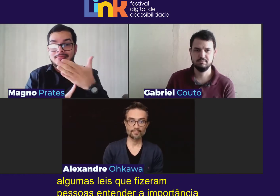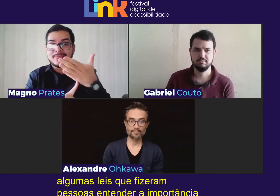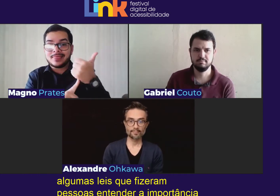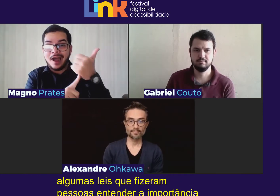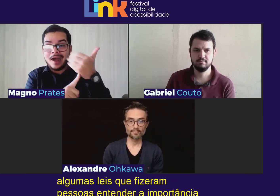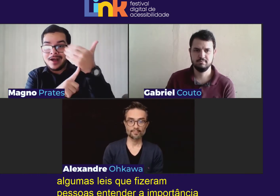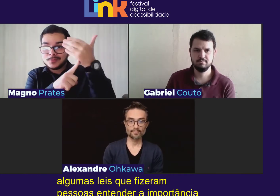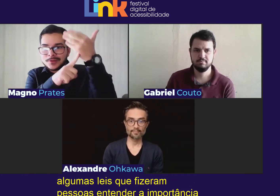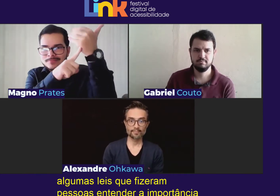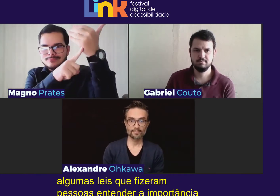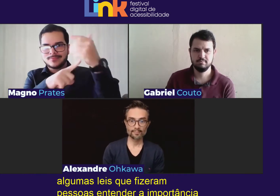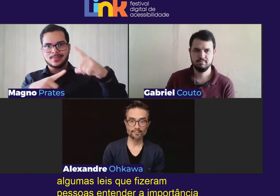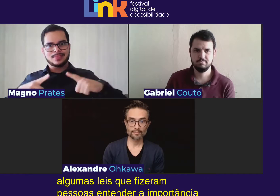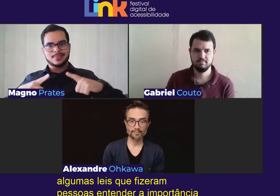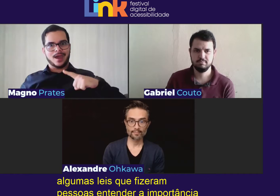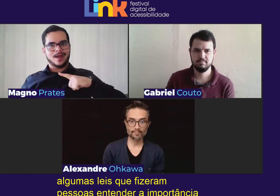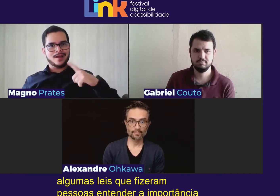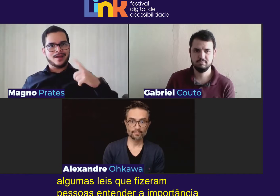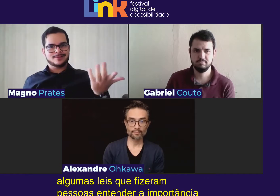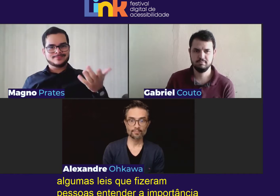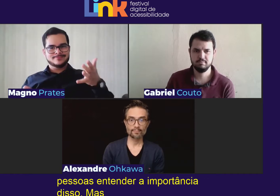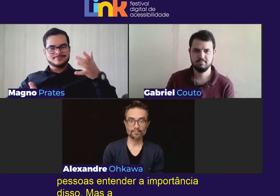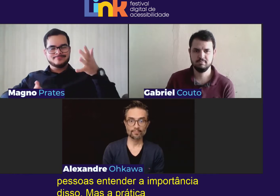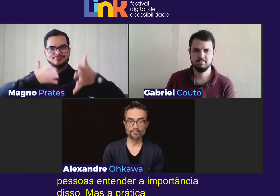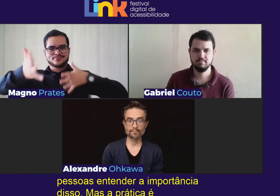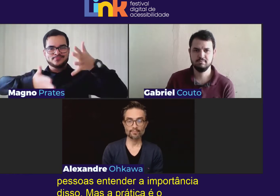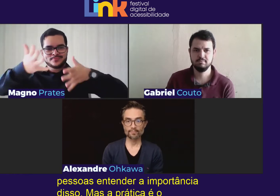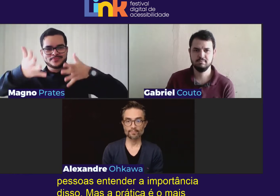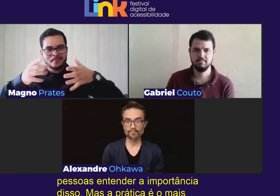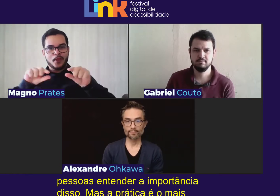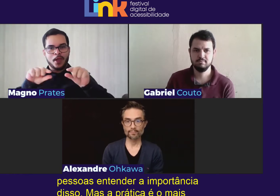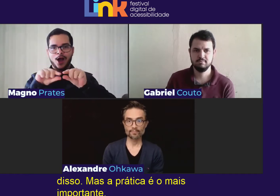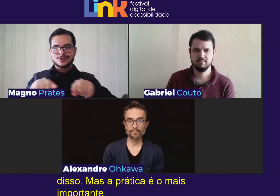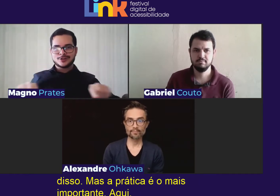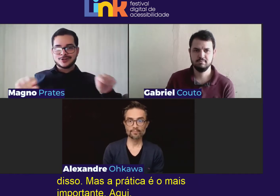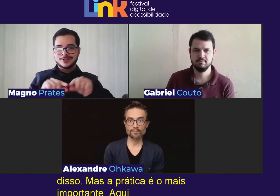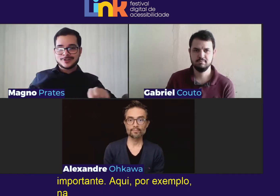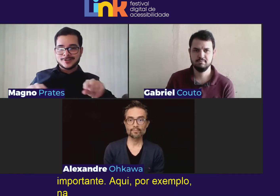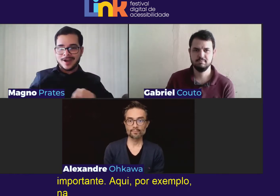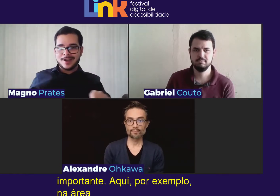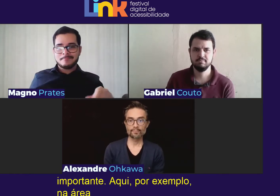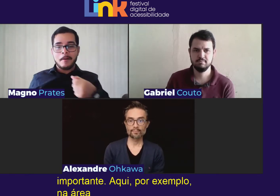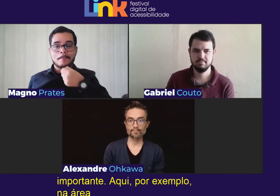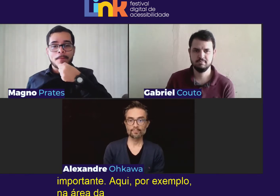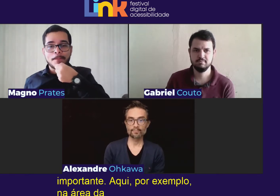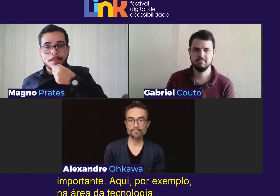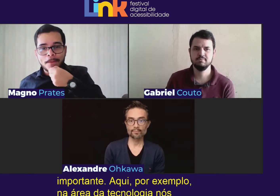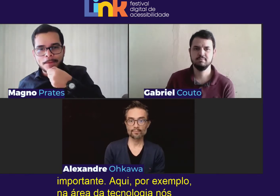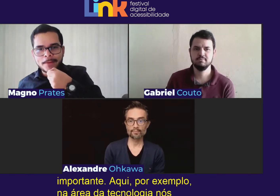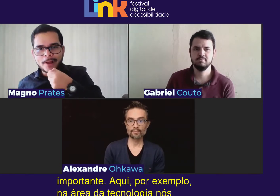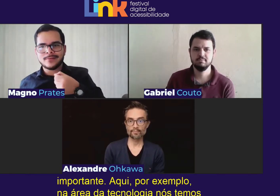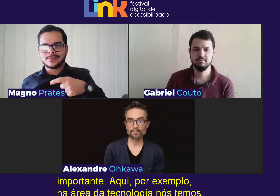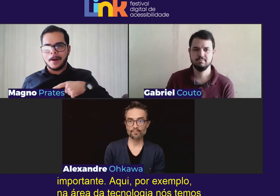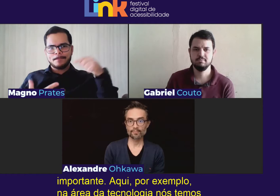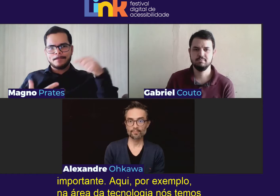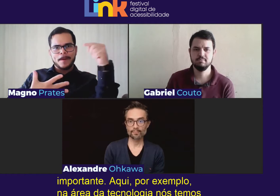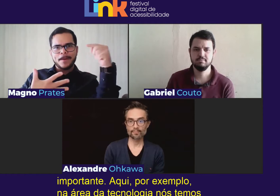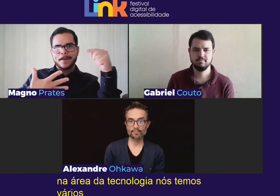por exemplo, aqui na área da tecnologia, nós temos vários surdos que usam a língua de sinais e também recursos de tecnologia. Por